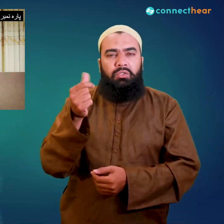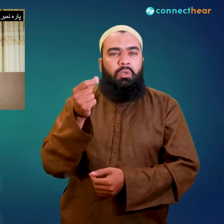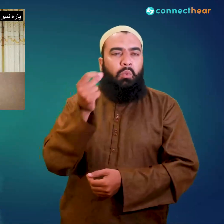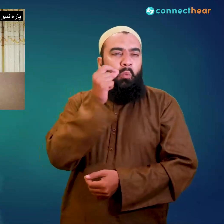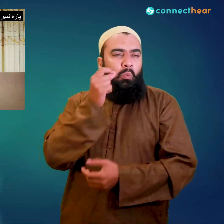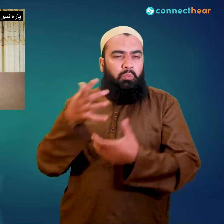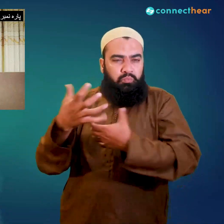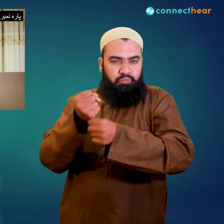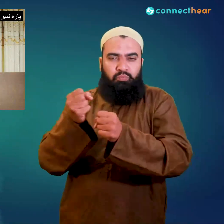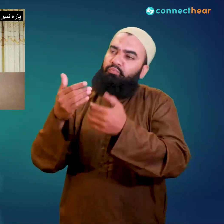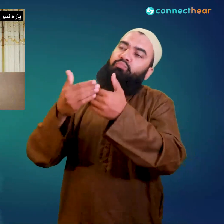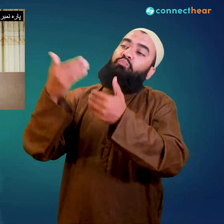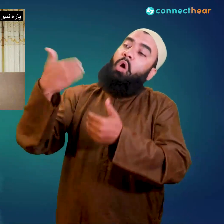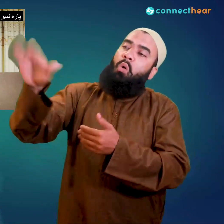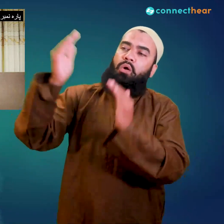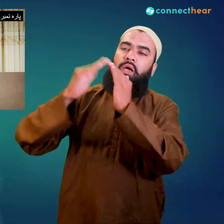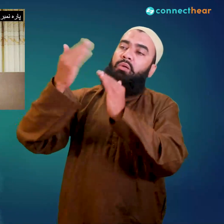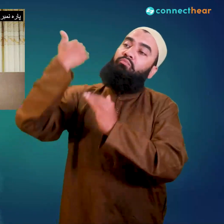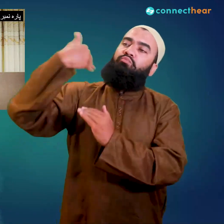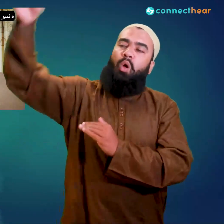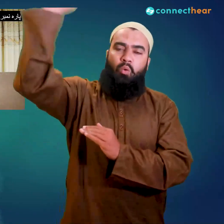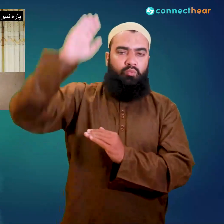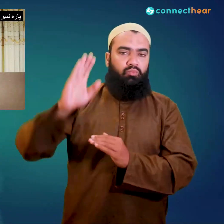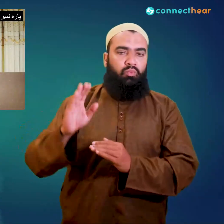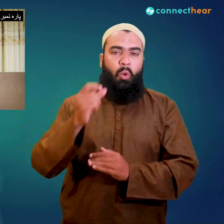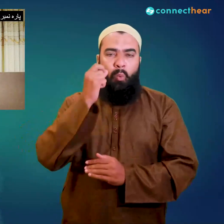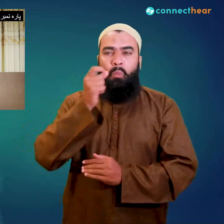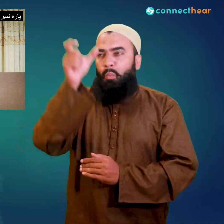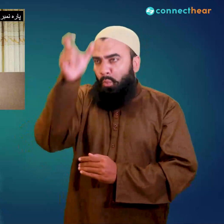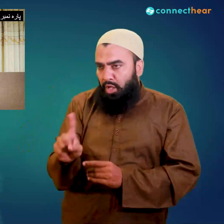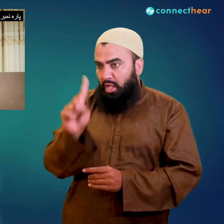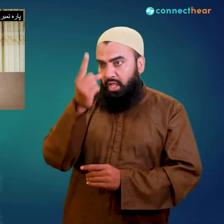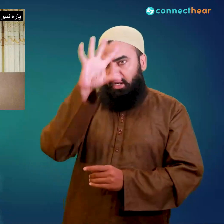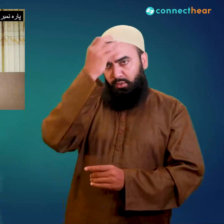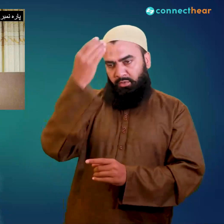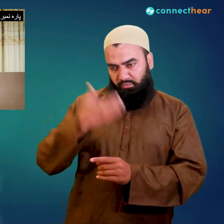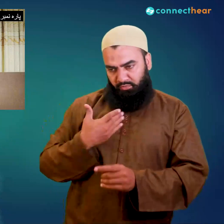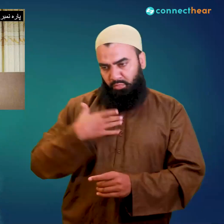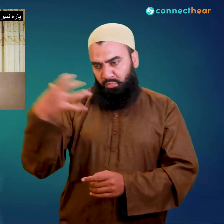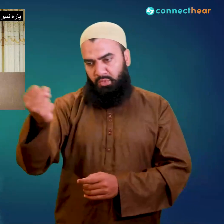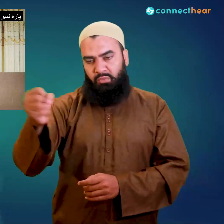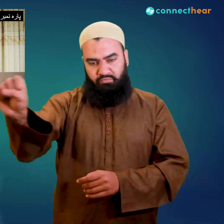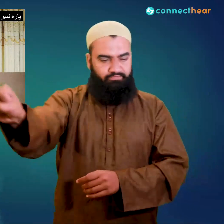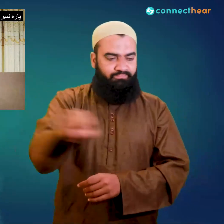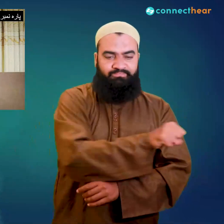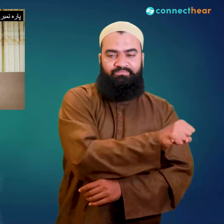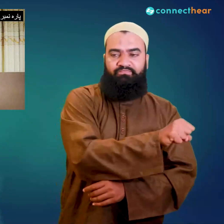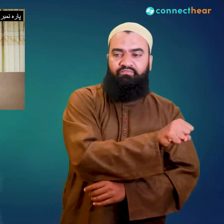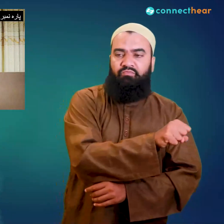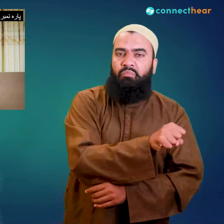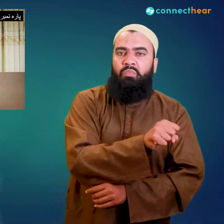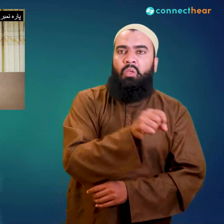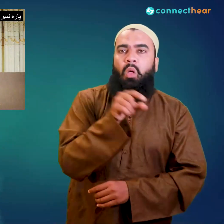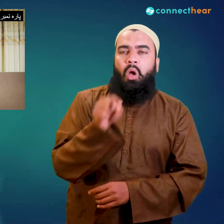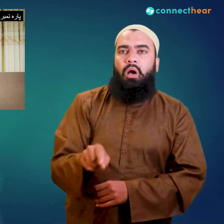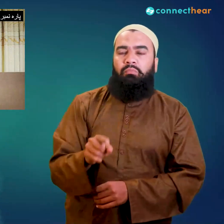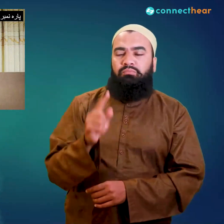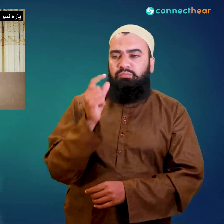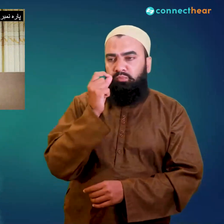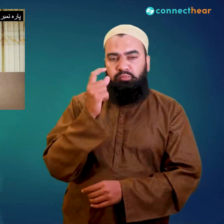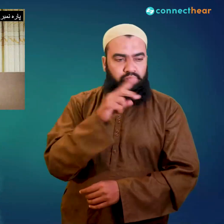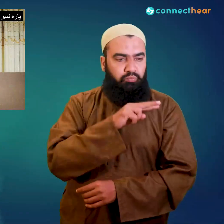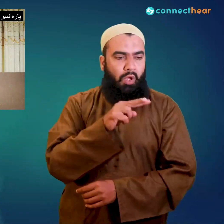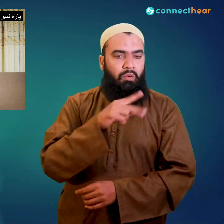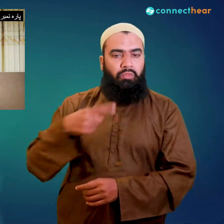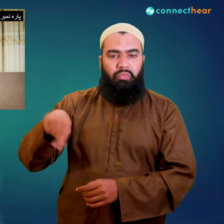بھی ساتھ شامل ہو کر آئے تھے غلہ لینے کے لیے، کیونکہ ہر شخص کو اپنے اعتبار سے فرداً اس